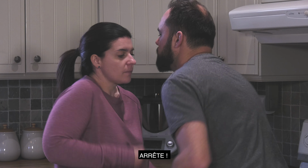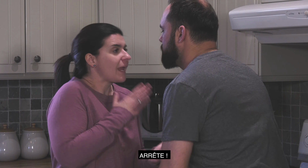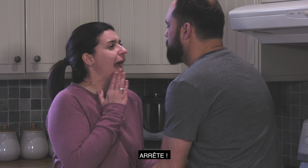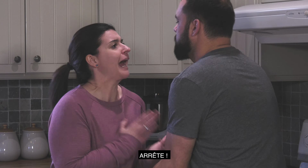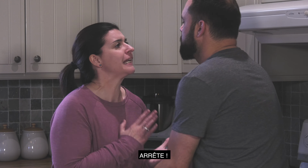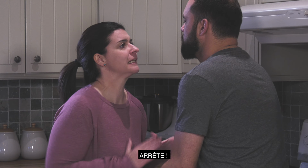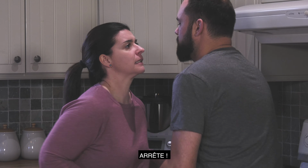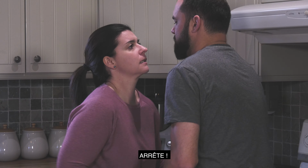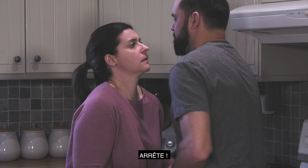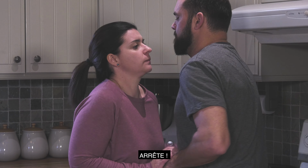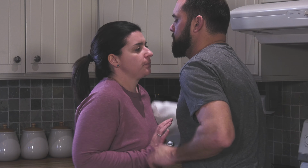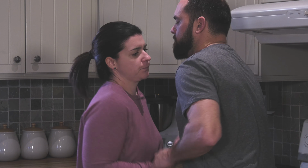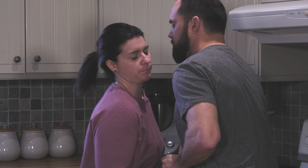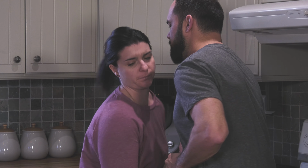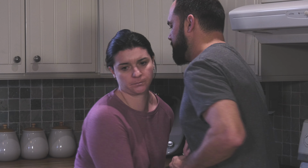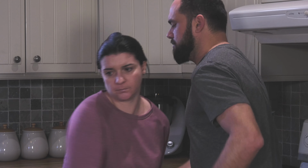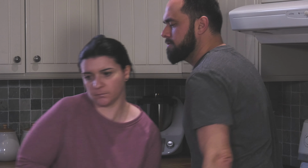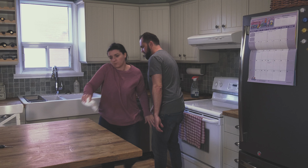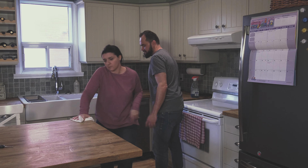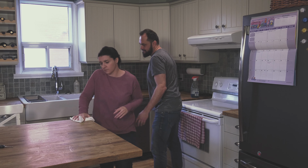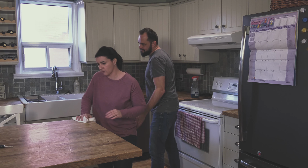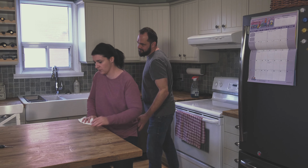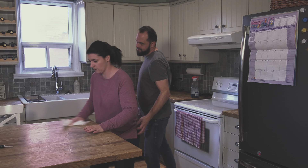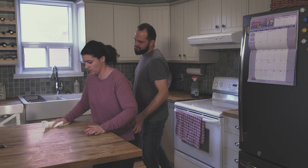Sous Arrête! Arrête!